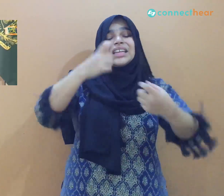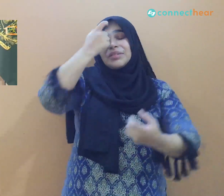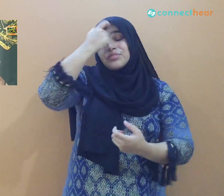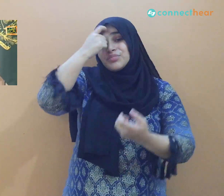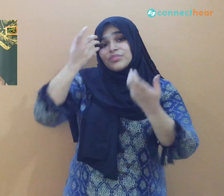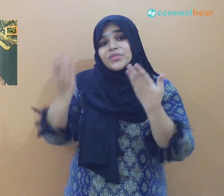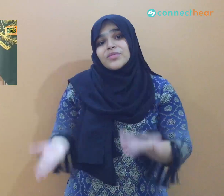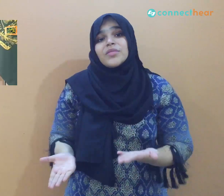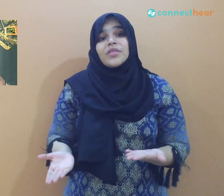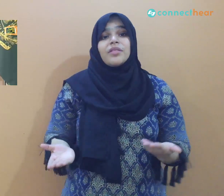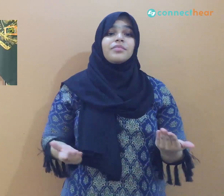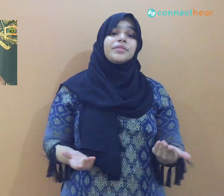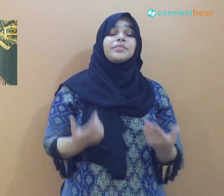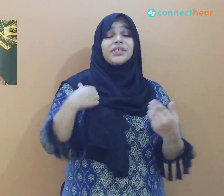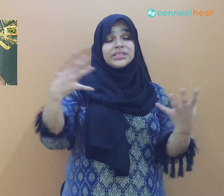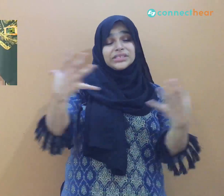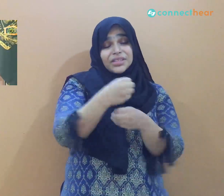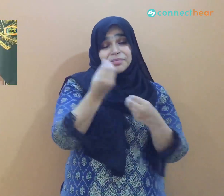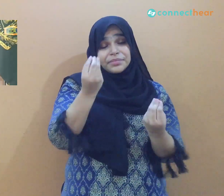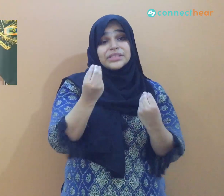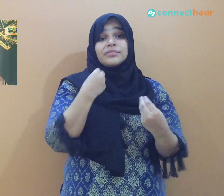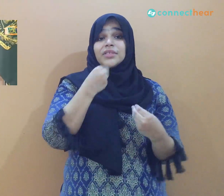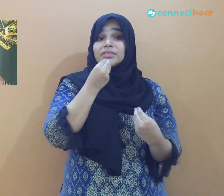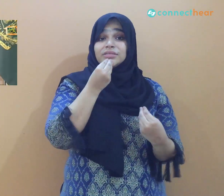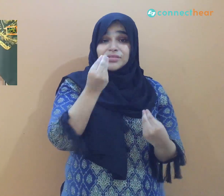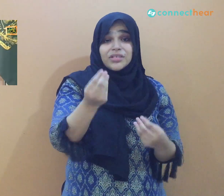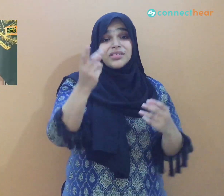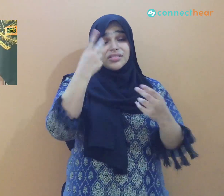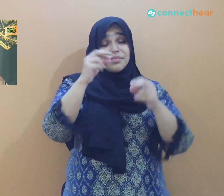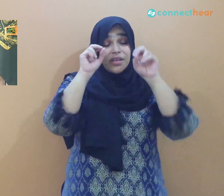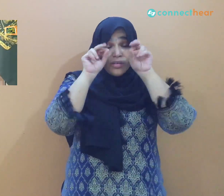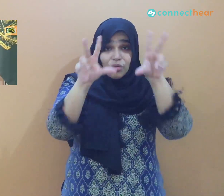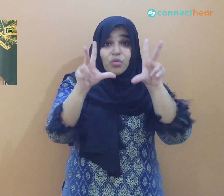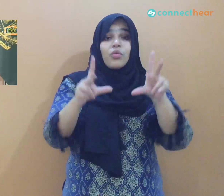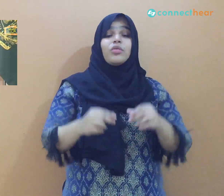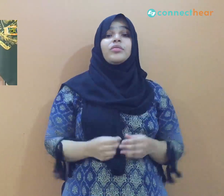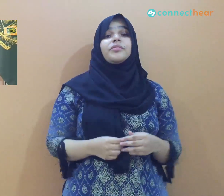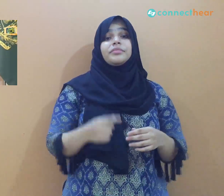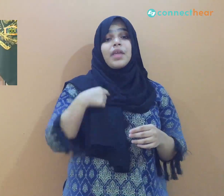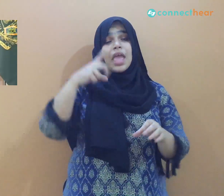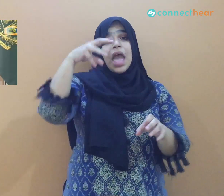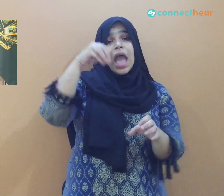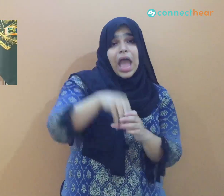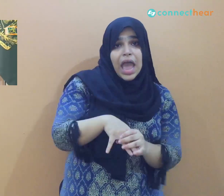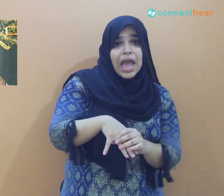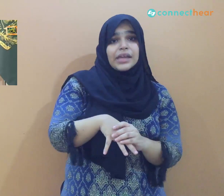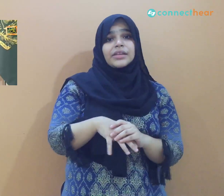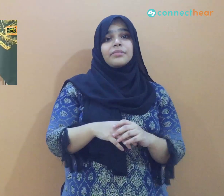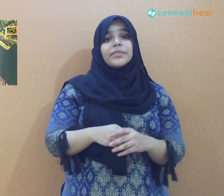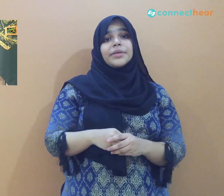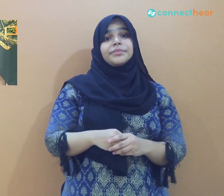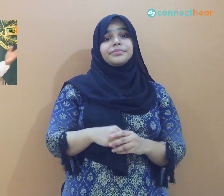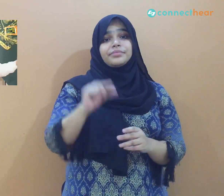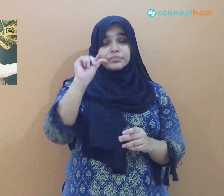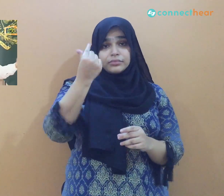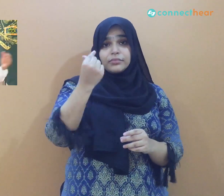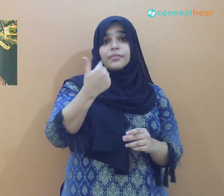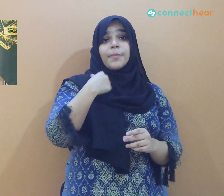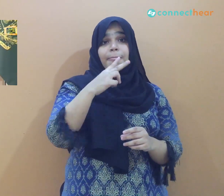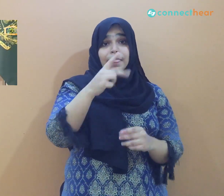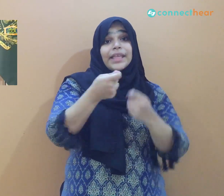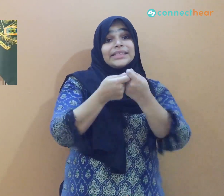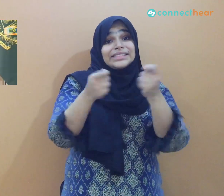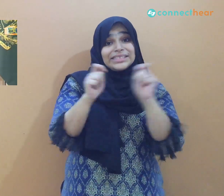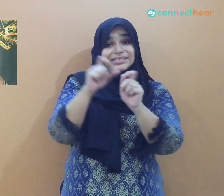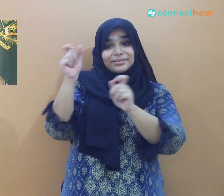تو میں پھر سے آپ کو ریکویسٹ کروں گا کہ آپ یہ کھول دیں. میں آخر میں جو پہلے پھر میں چاہوں گا کہ میری ٹیم